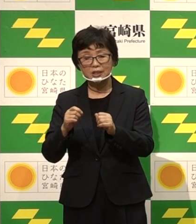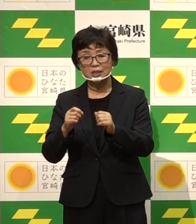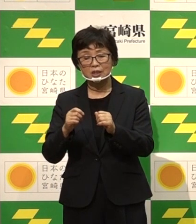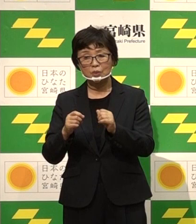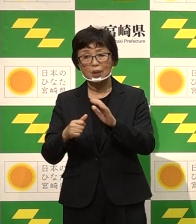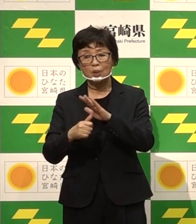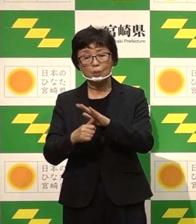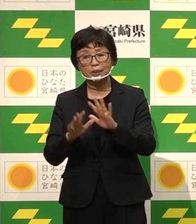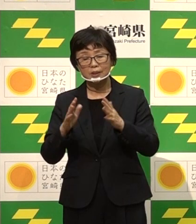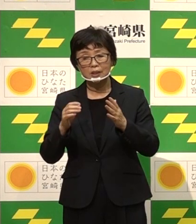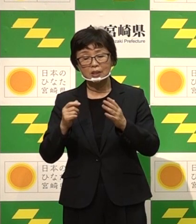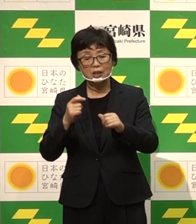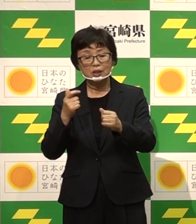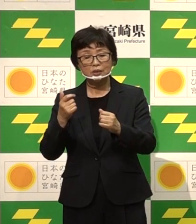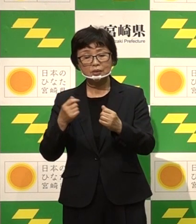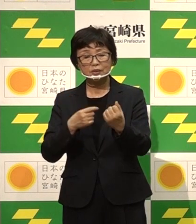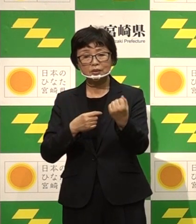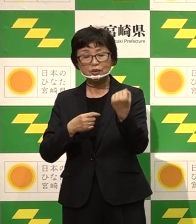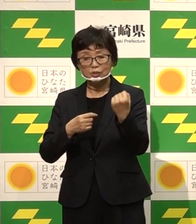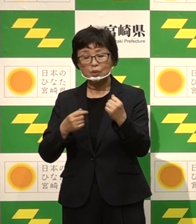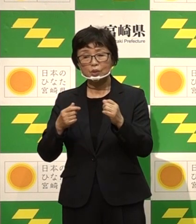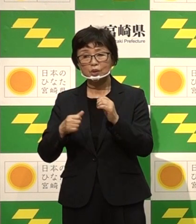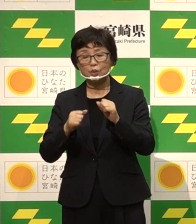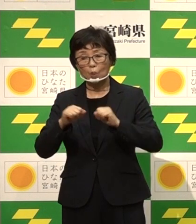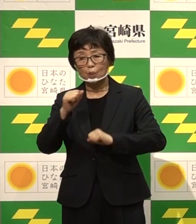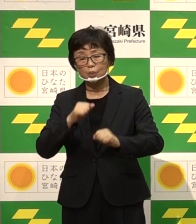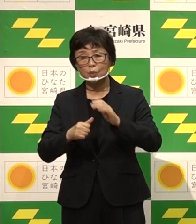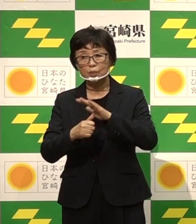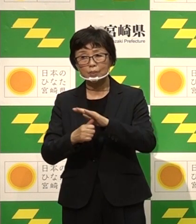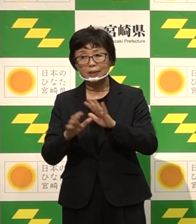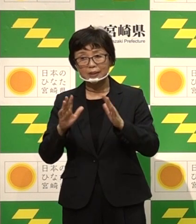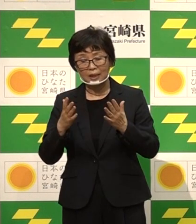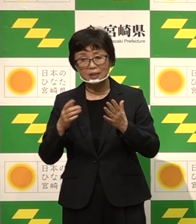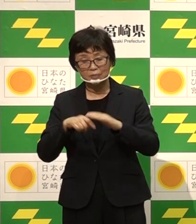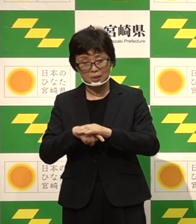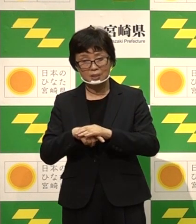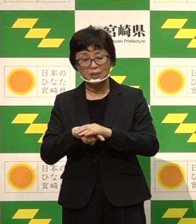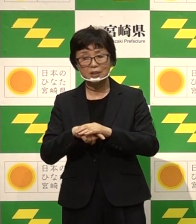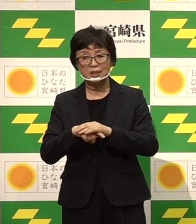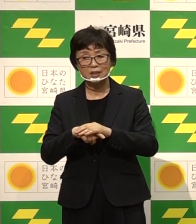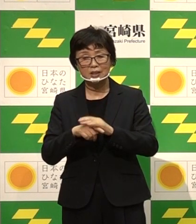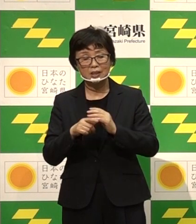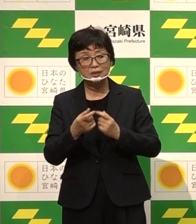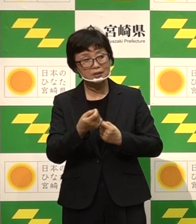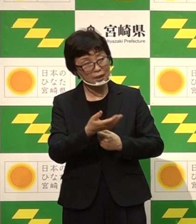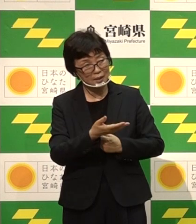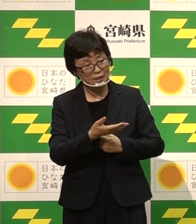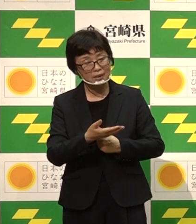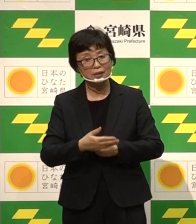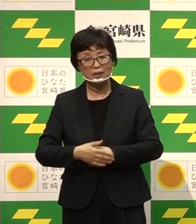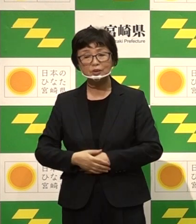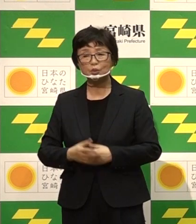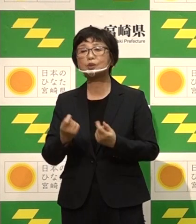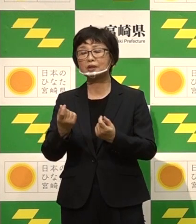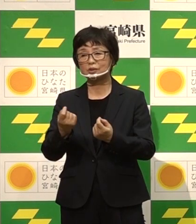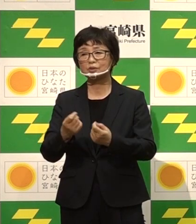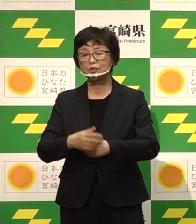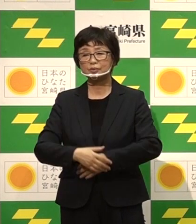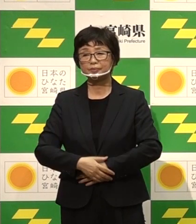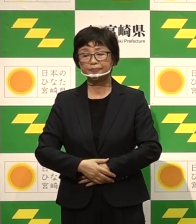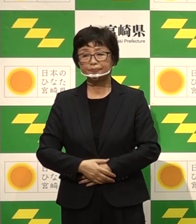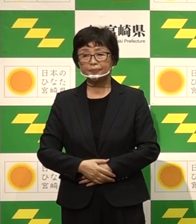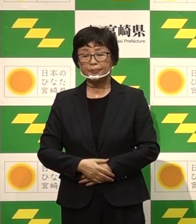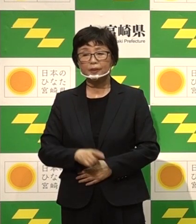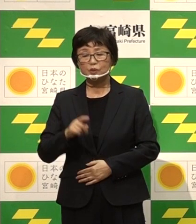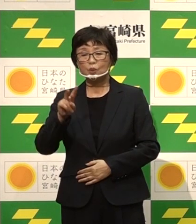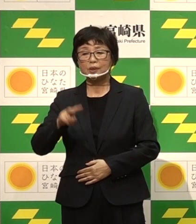い行動要請は行わないだろうとか、はいはい、そういうことは行えないのであってという意味合い ですか。そうですね、はい、ぜひ